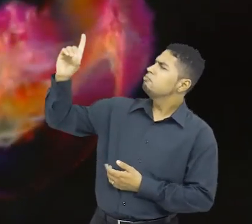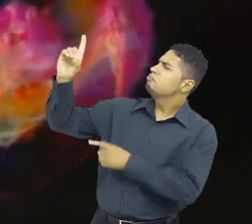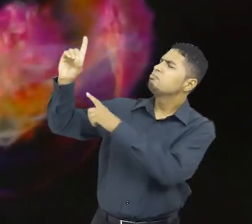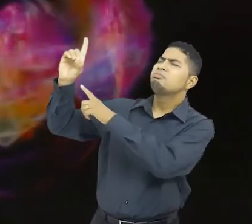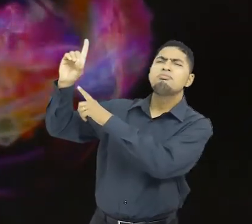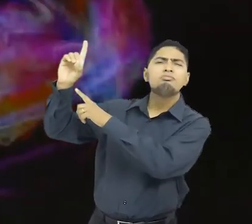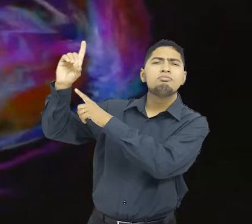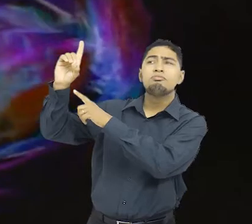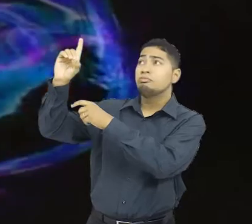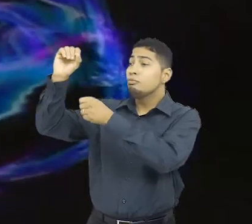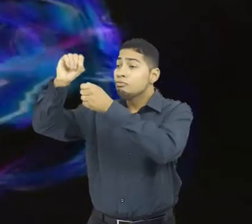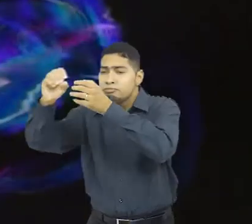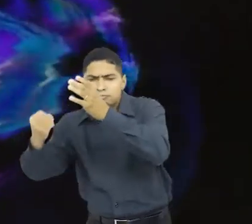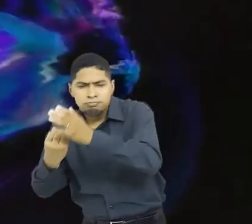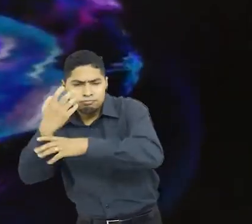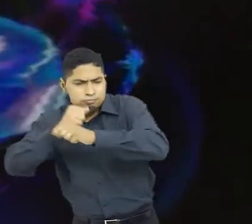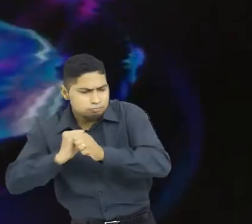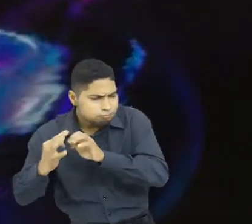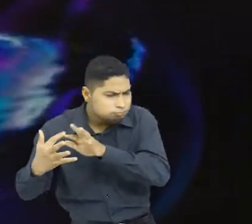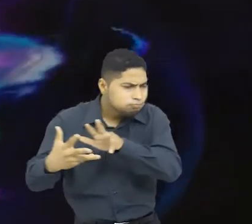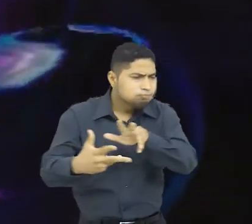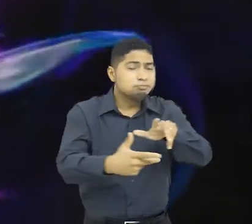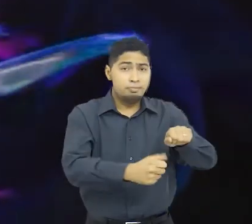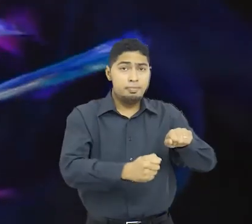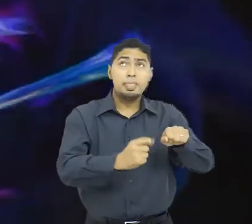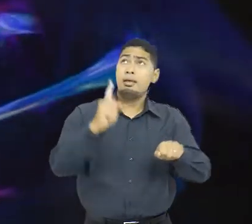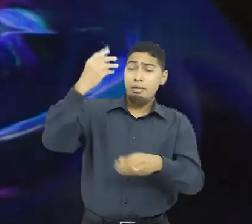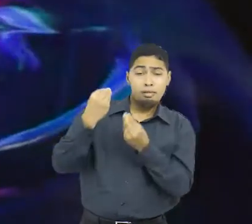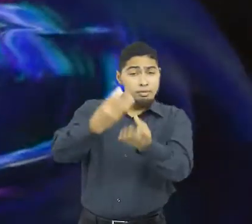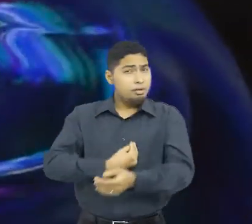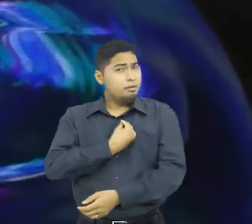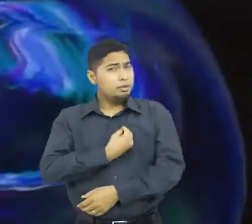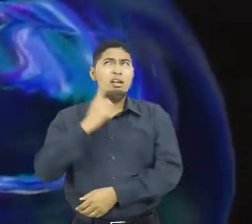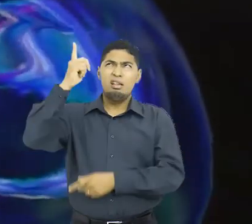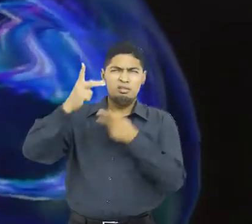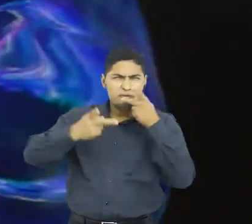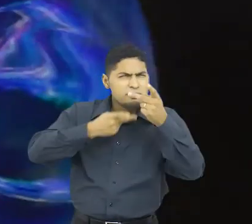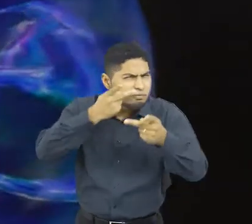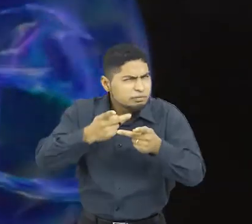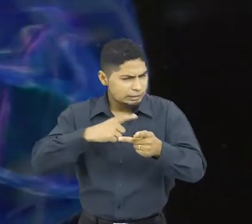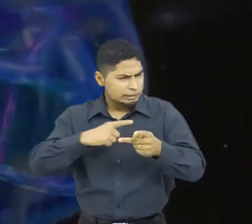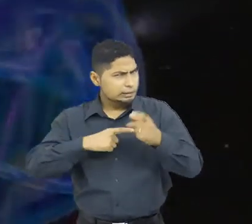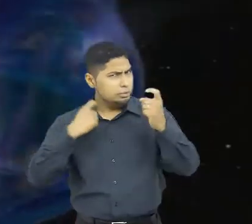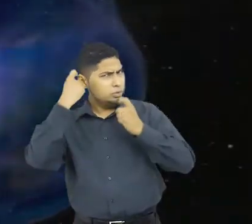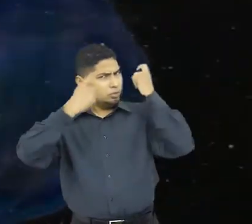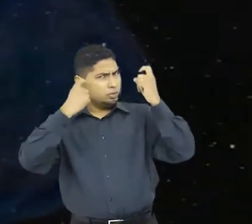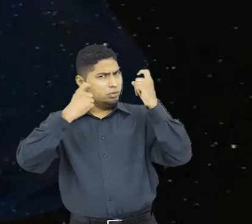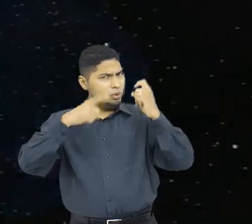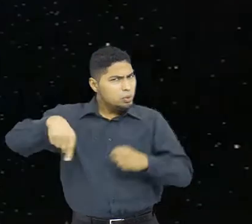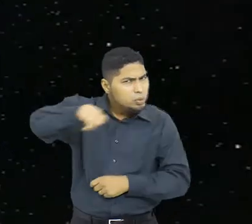Deus, o Criador, aquele que dá a vida, Ele fala, Ele se preocupa conosco. Podemos